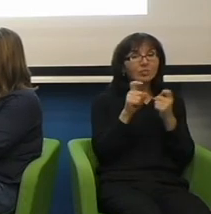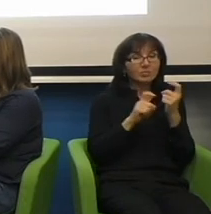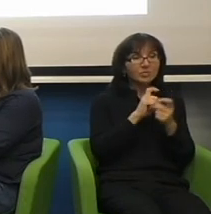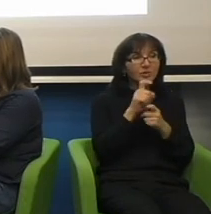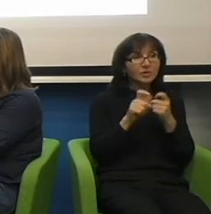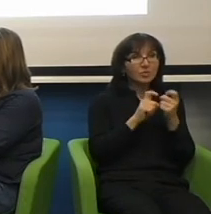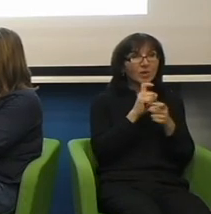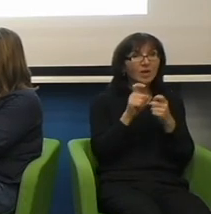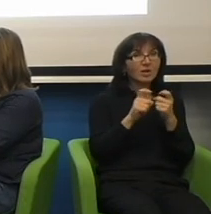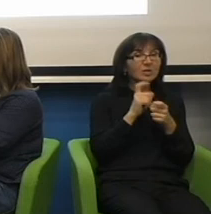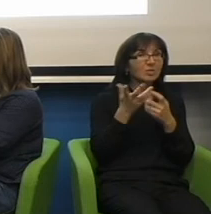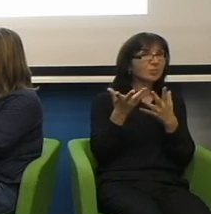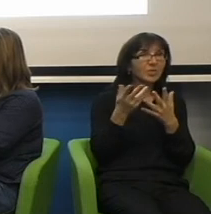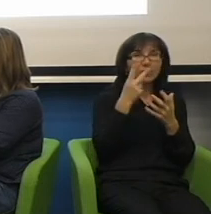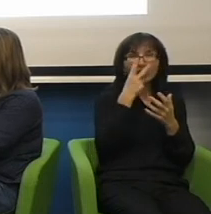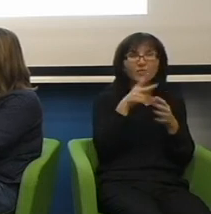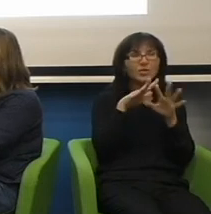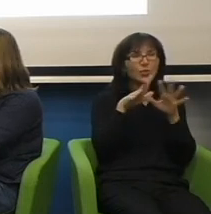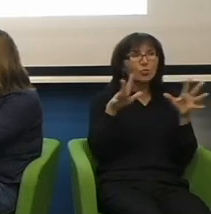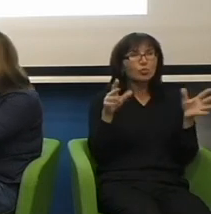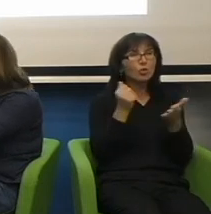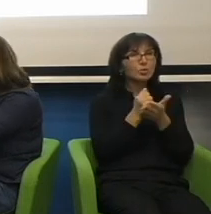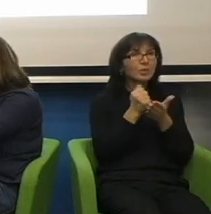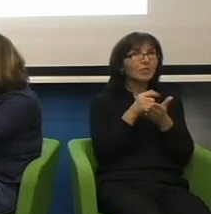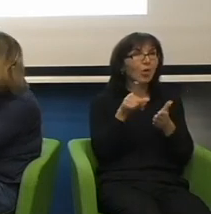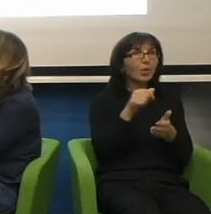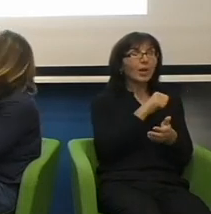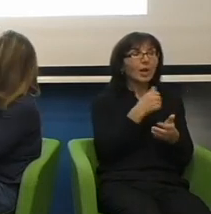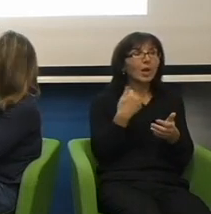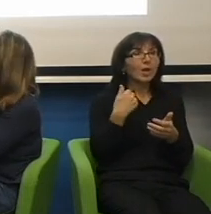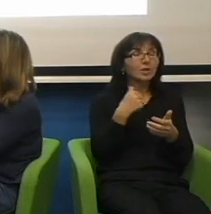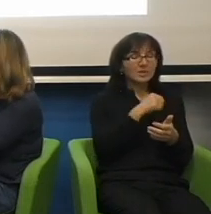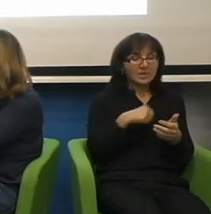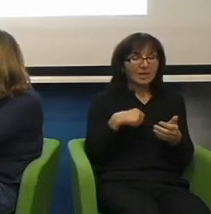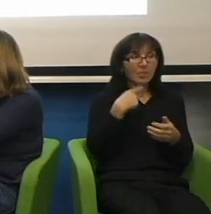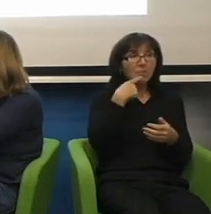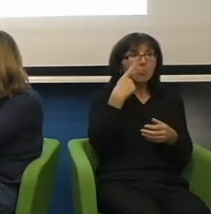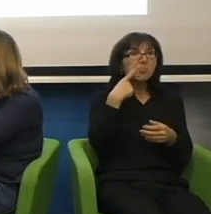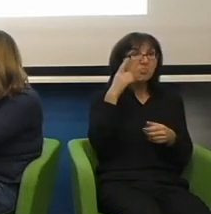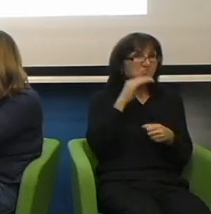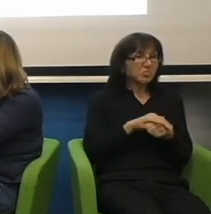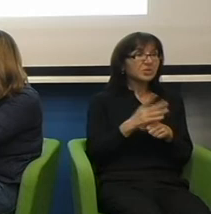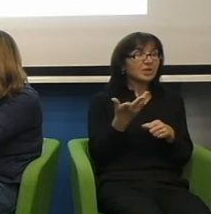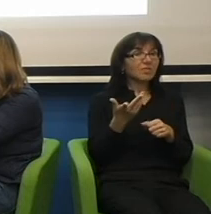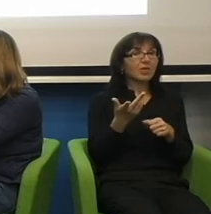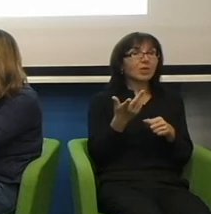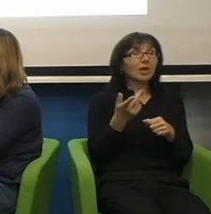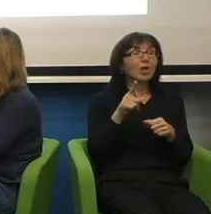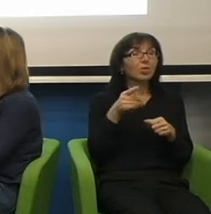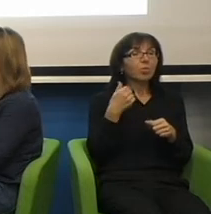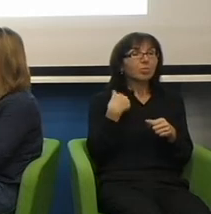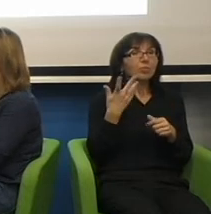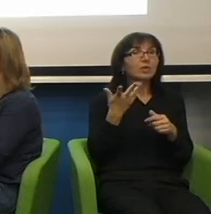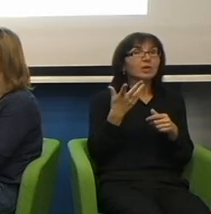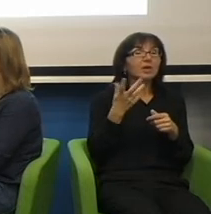przysłaniał jej wiele spraw. I ona była do pewnego stopnia, sama to przyznawała nawet, że była dosłownie, że to była jej